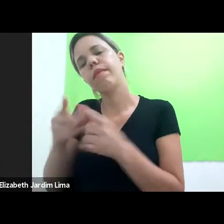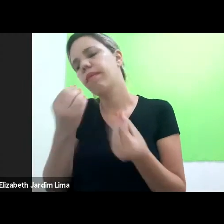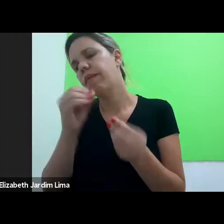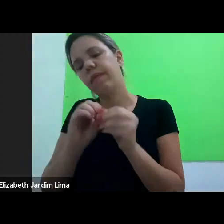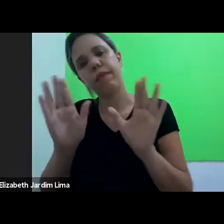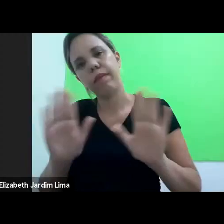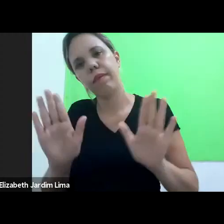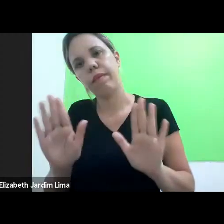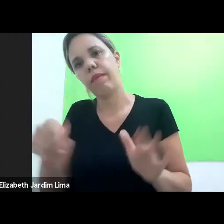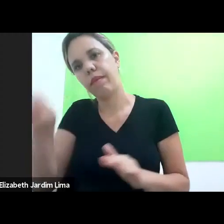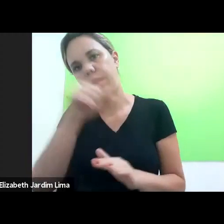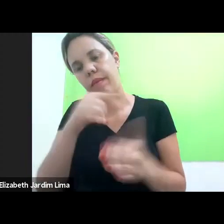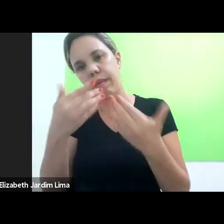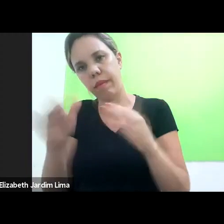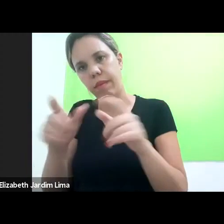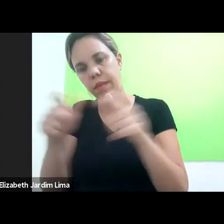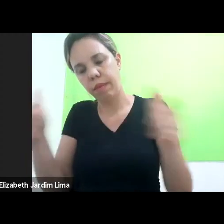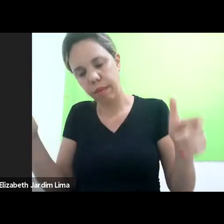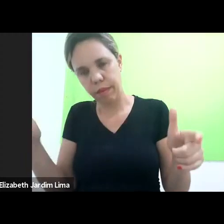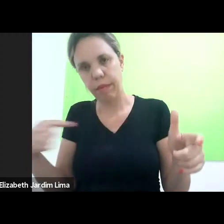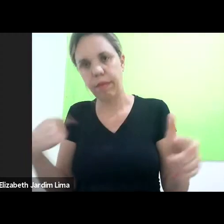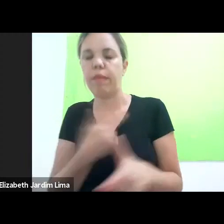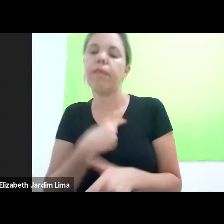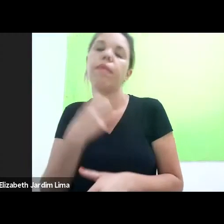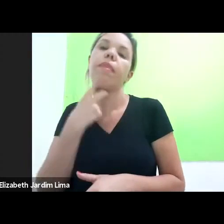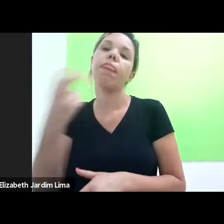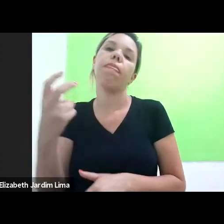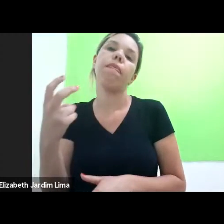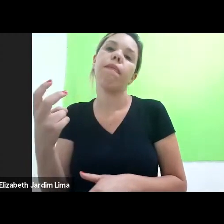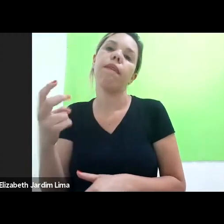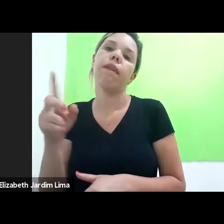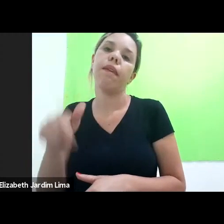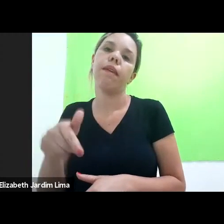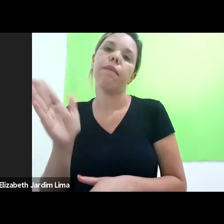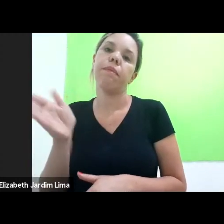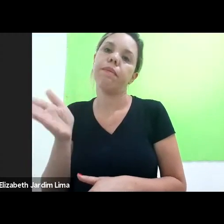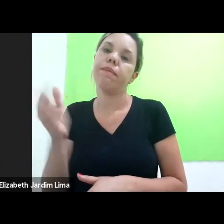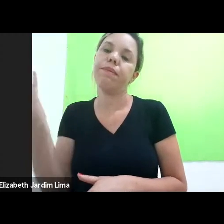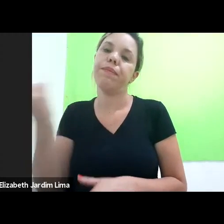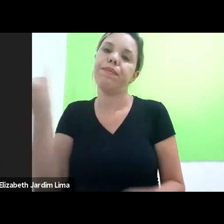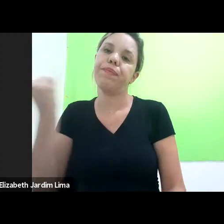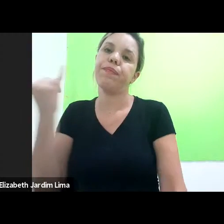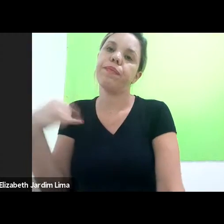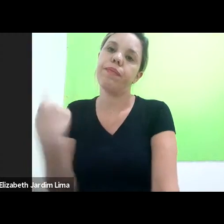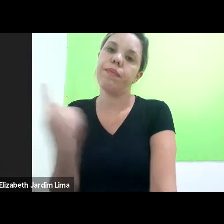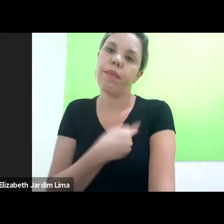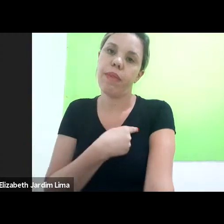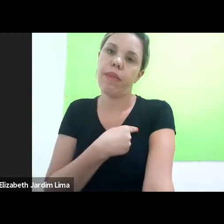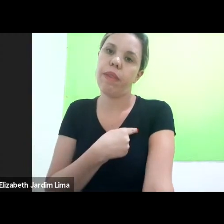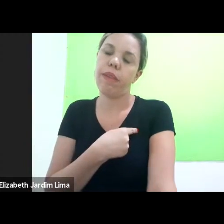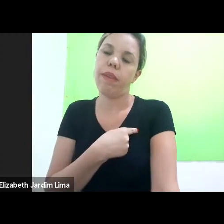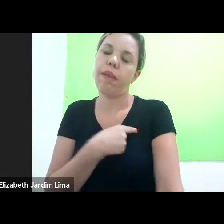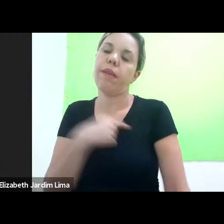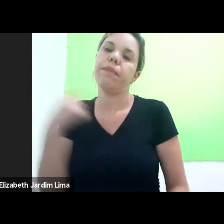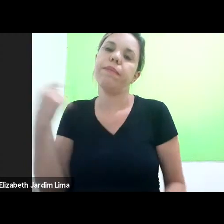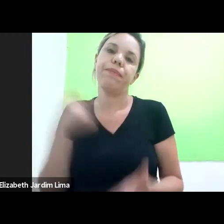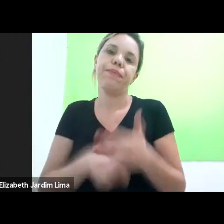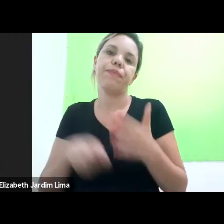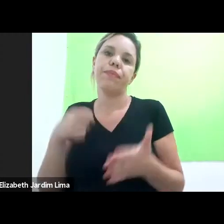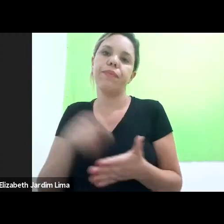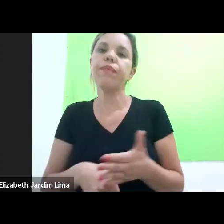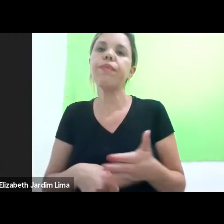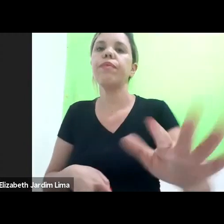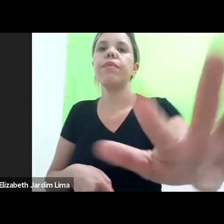vocês amplificarem, né, as nossas vozes, isso já é muito importante para nós e para as nossas lutas. E